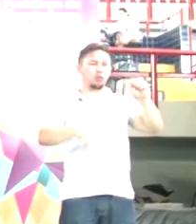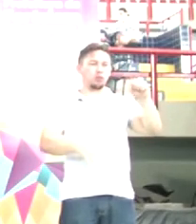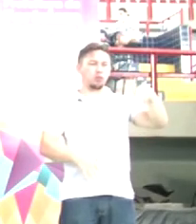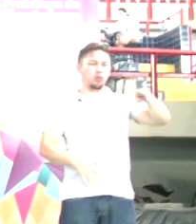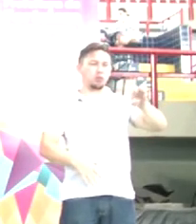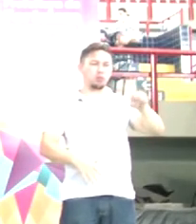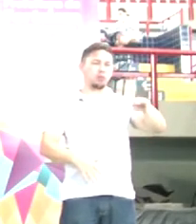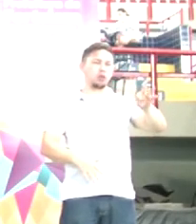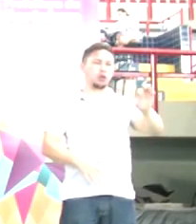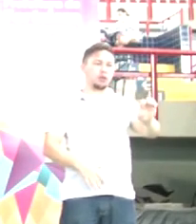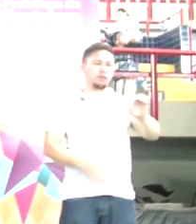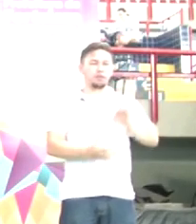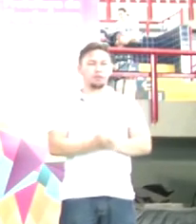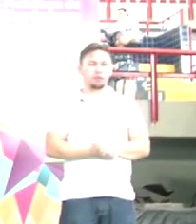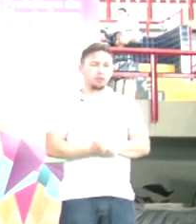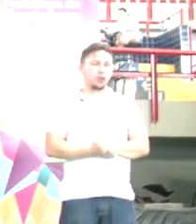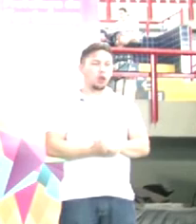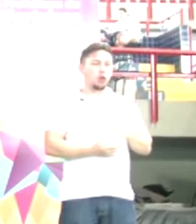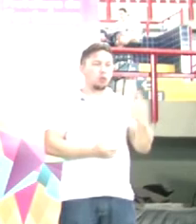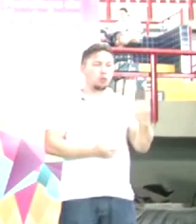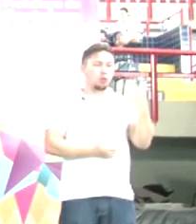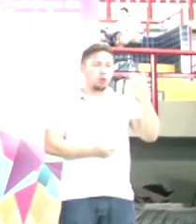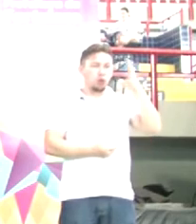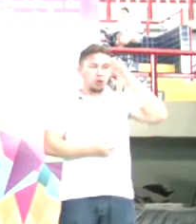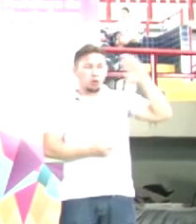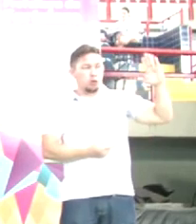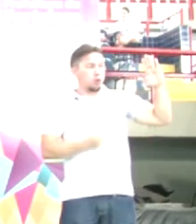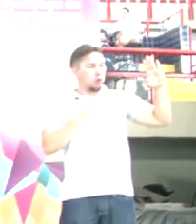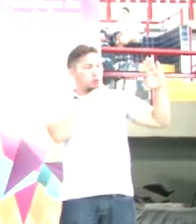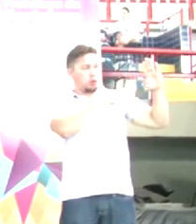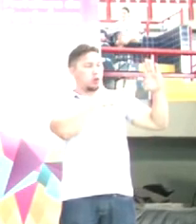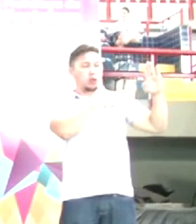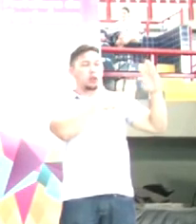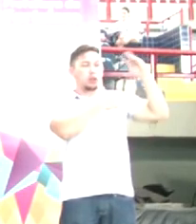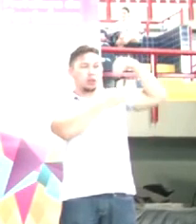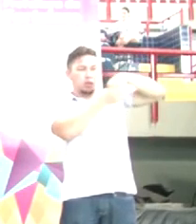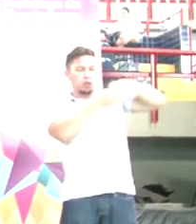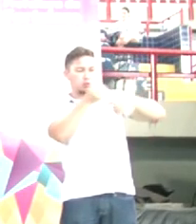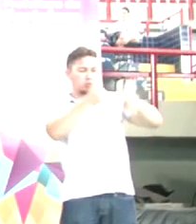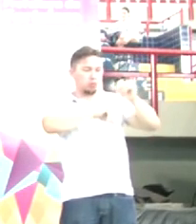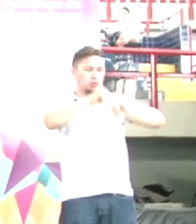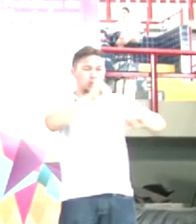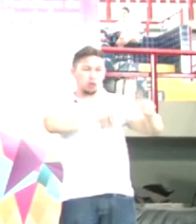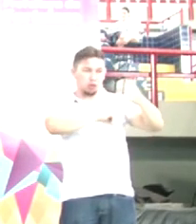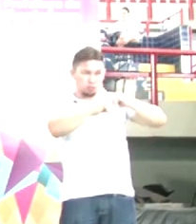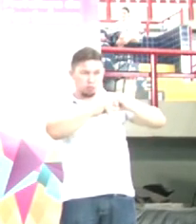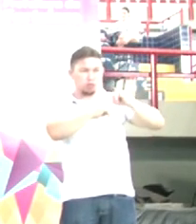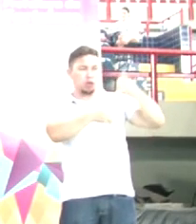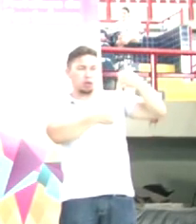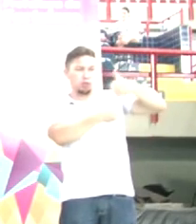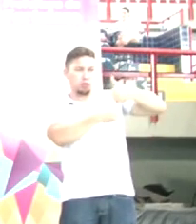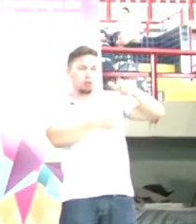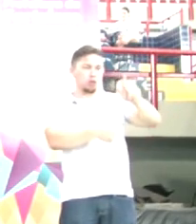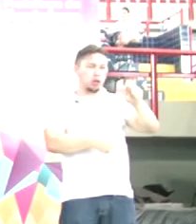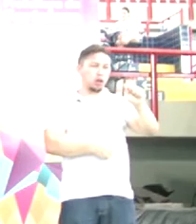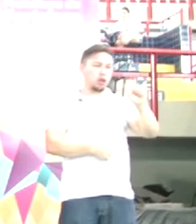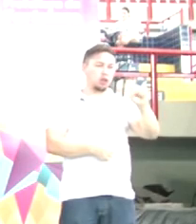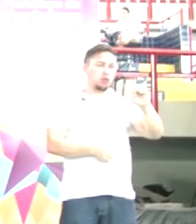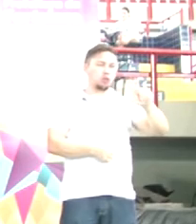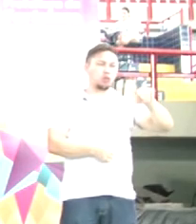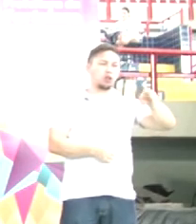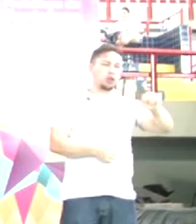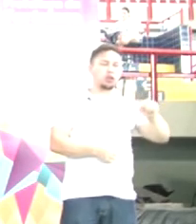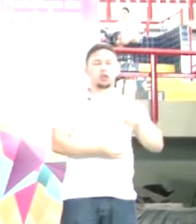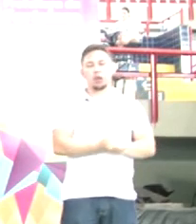Continue, ó. Um dos principais constituintes da gasolina é o octano, que é o